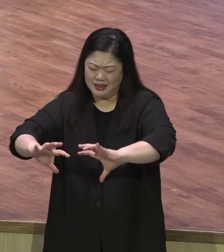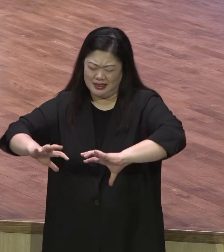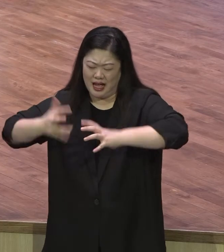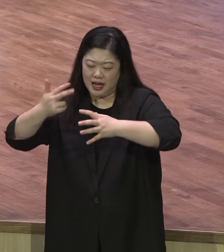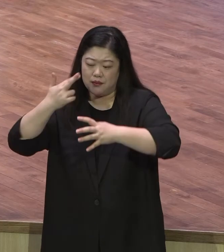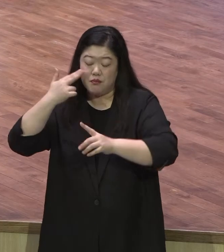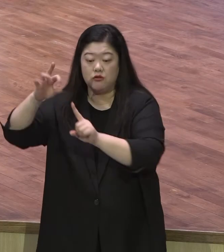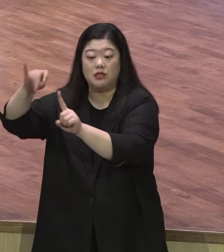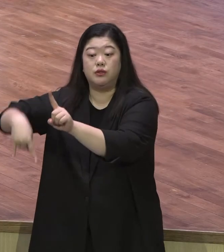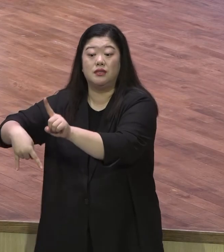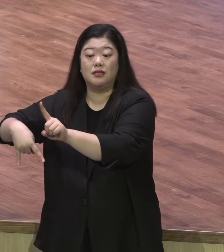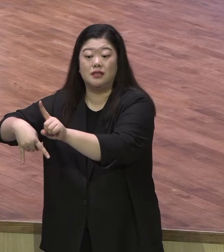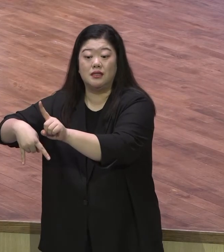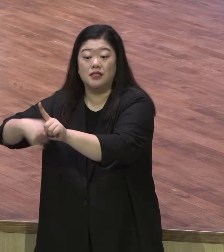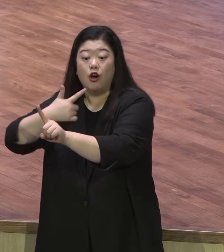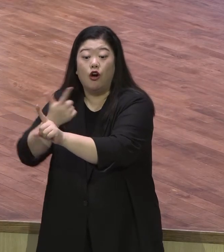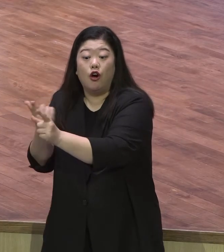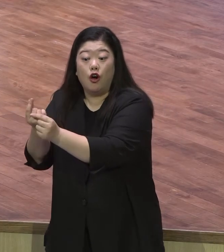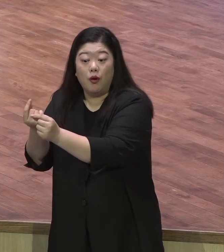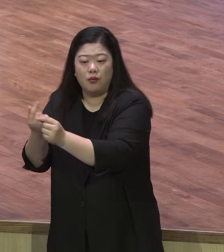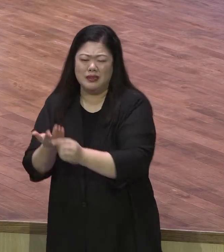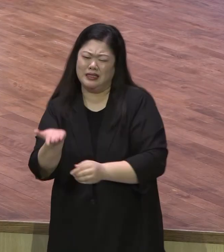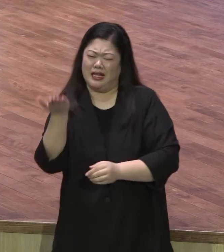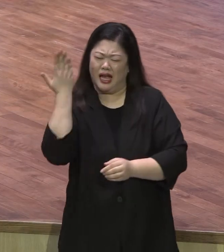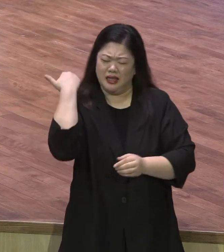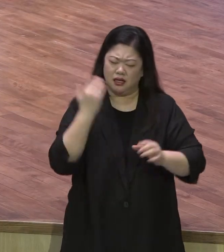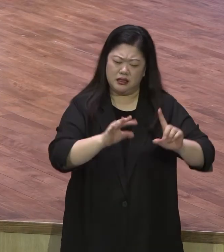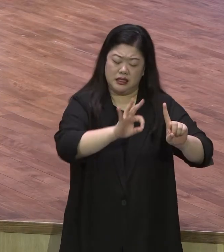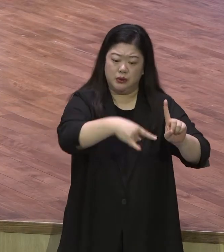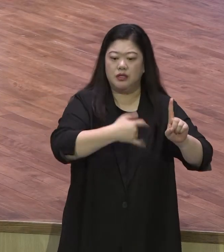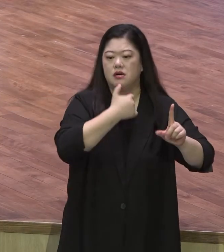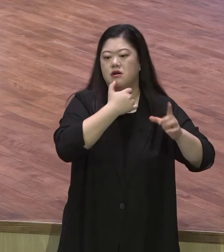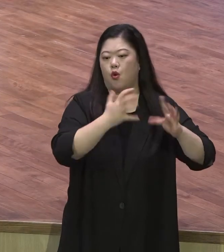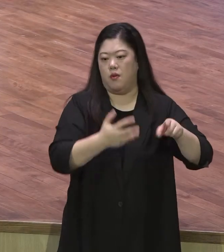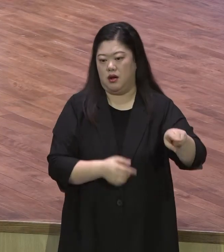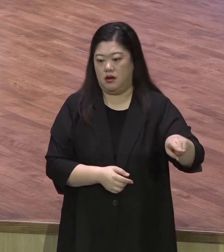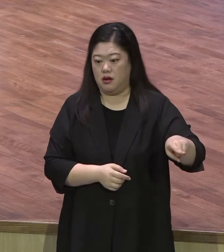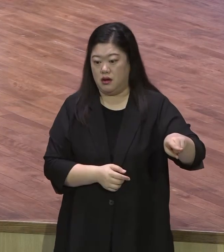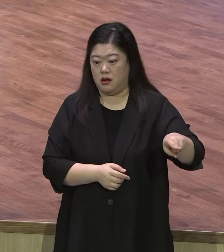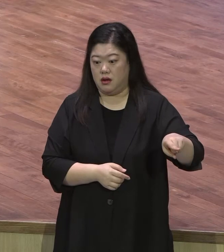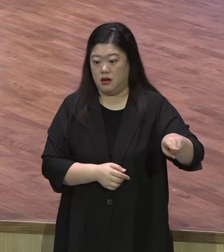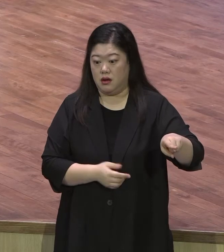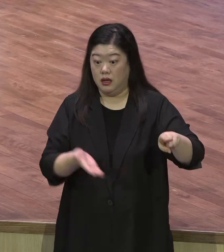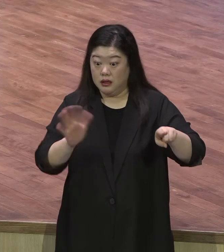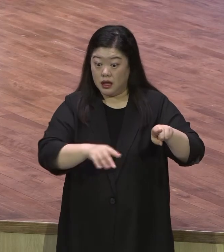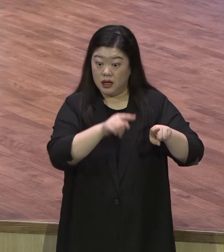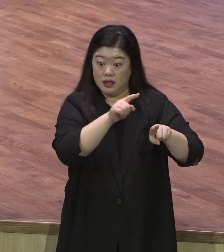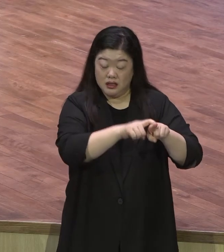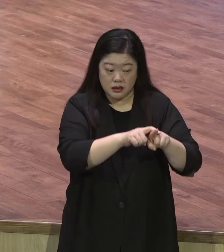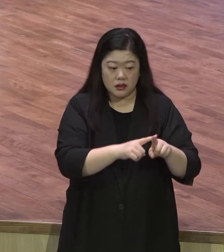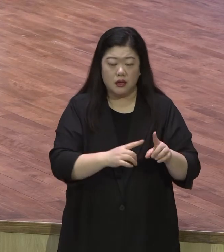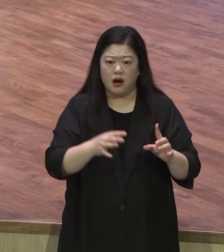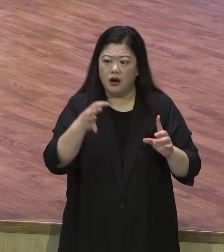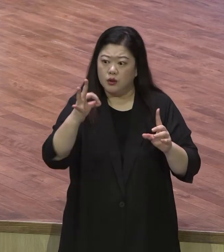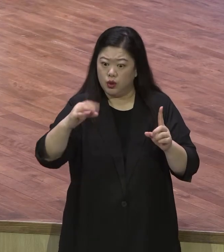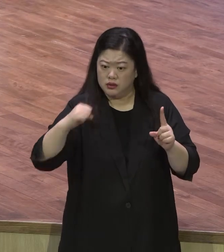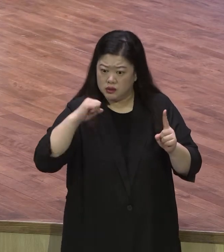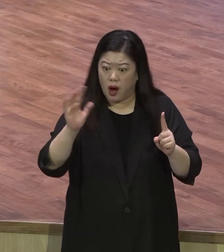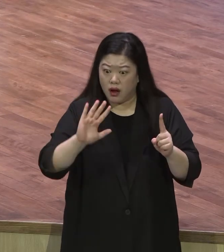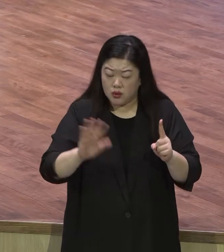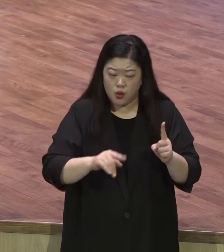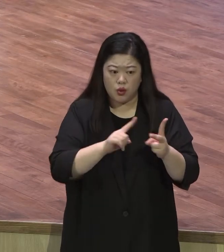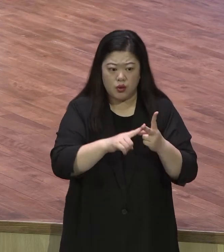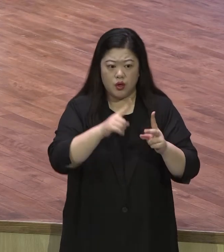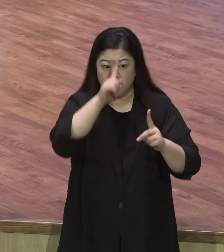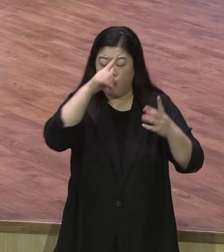로마 제국을 뒤엎어버렸다니까요 그 정도로 복음의 능력이 위대합니다 무슨 권력까지 했습니까 무슨 힘을 대목했습니까